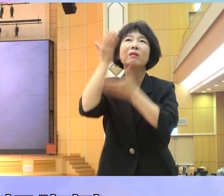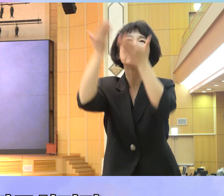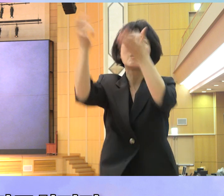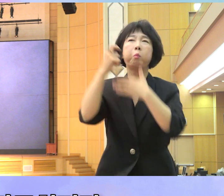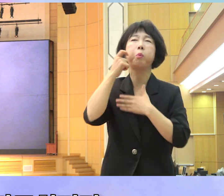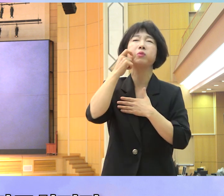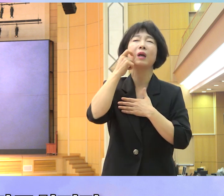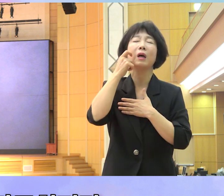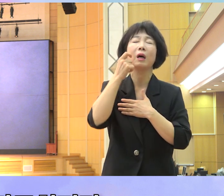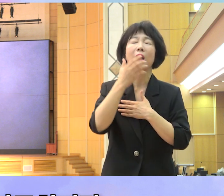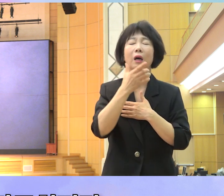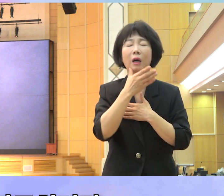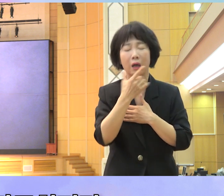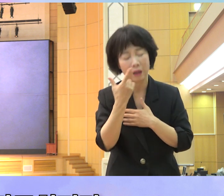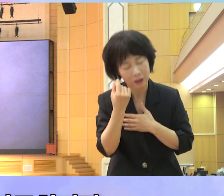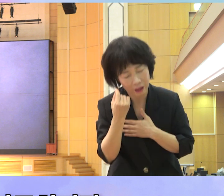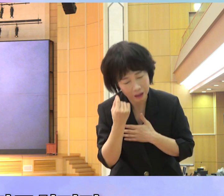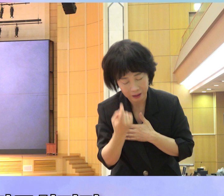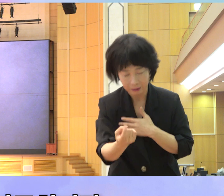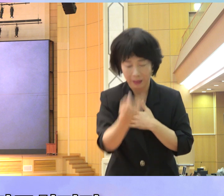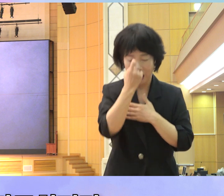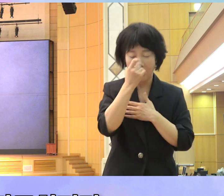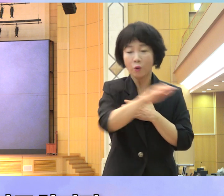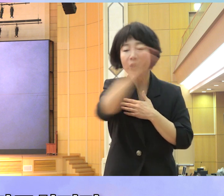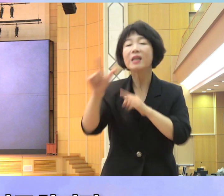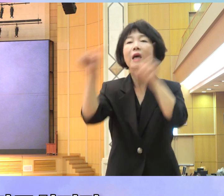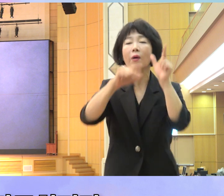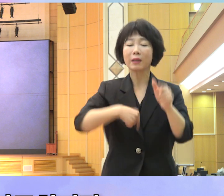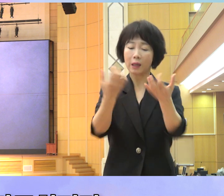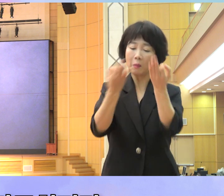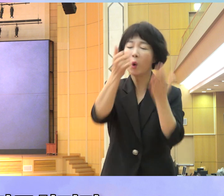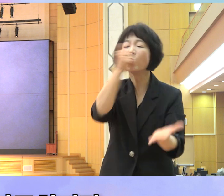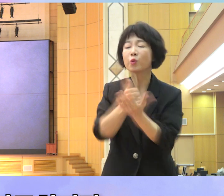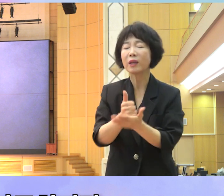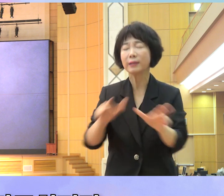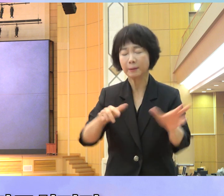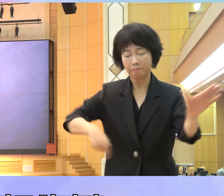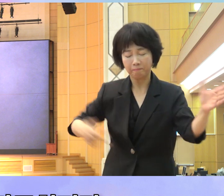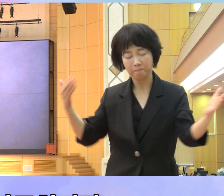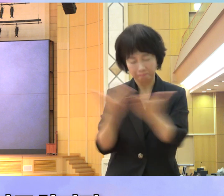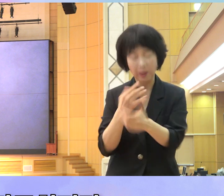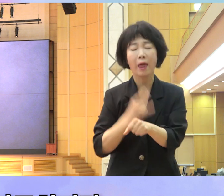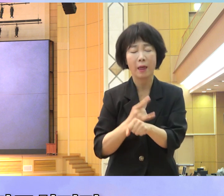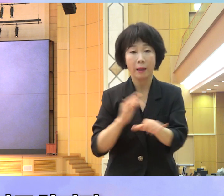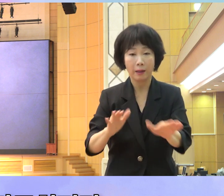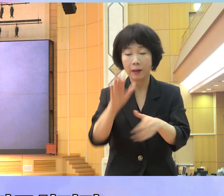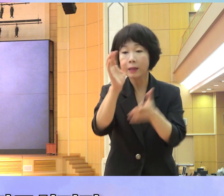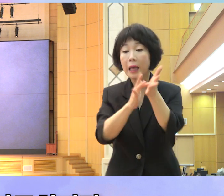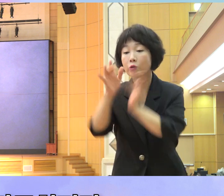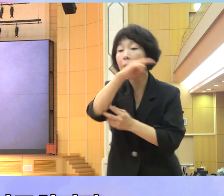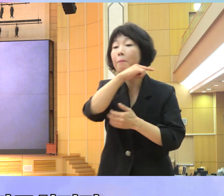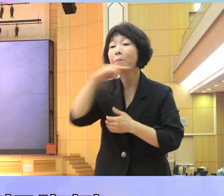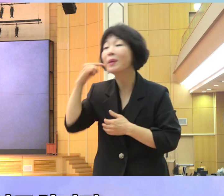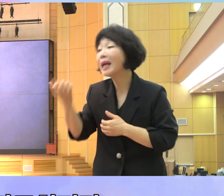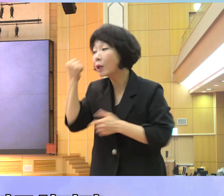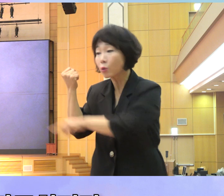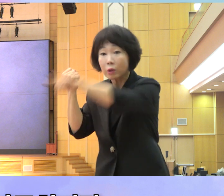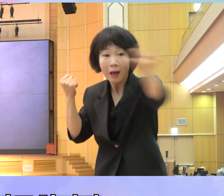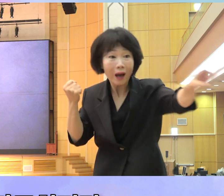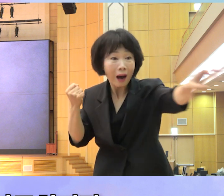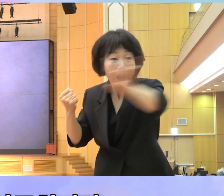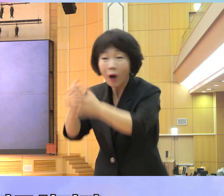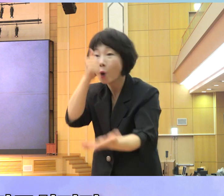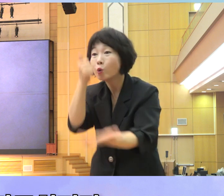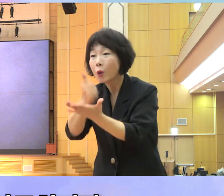가리지 아니하였는지 다시 한번 우리의 삶을 돌아보고 회개합니다. 십자가에서 흘리신 주의 보혈이 이 시간